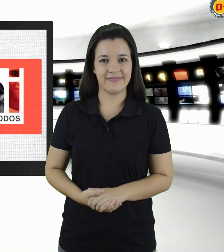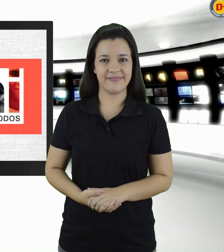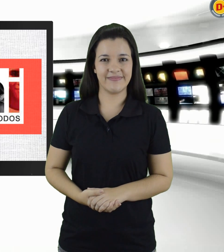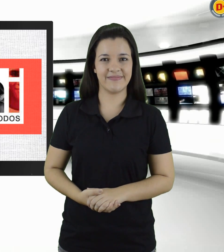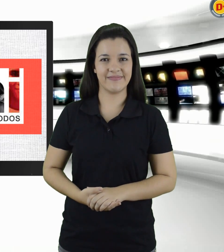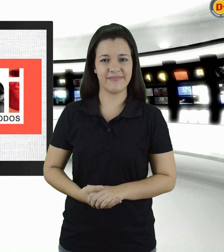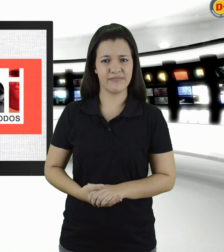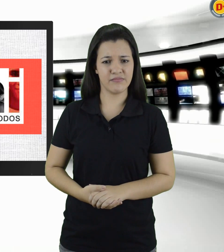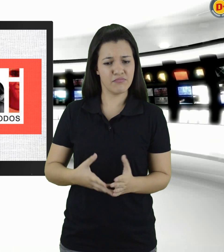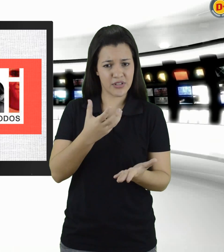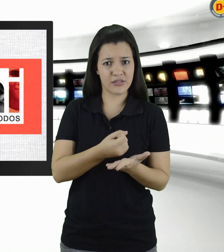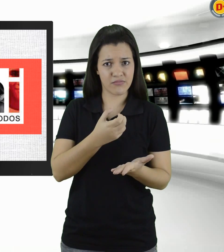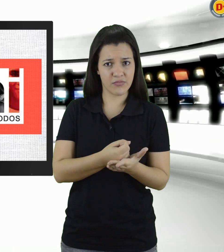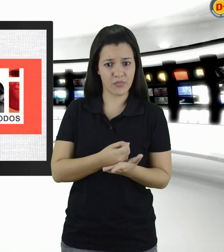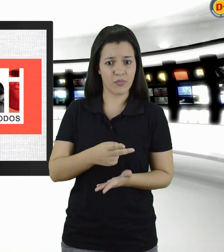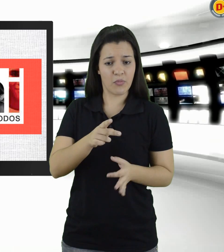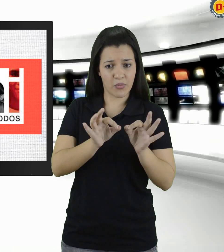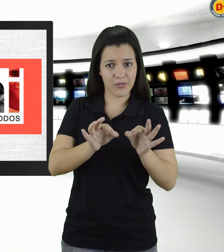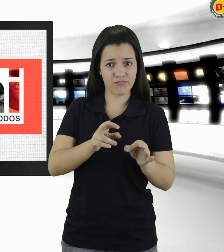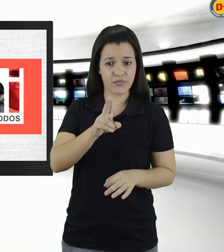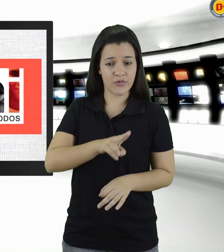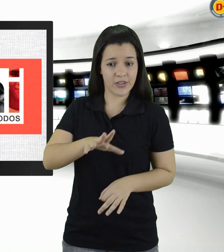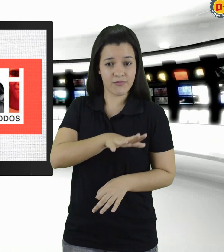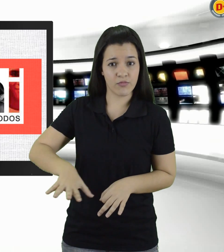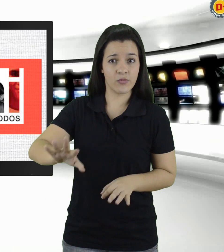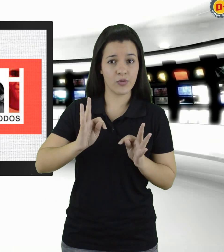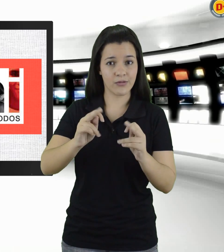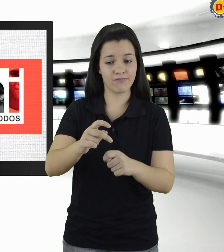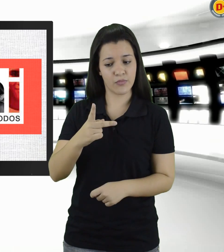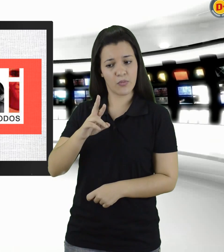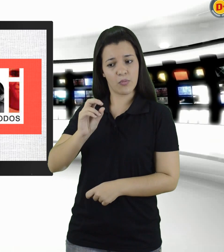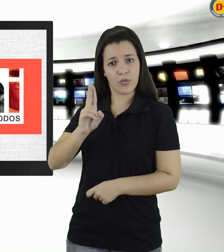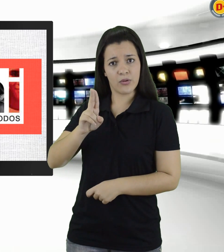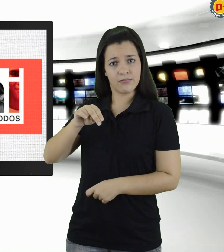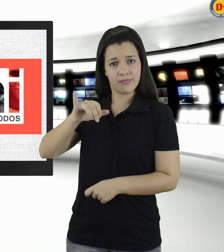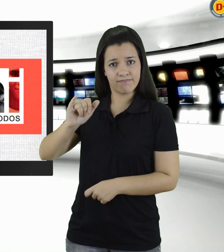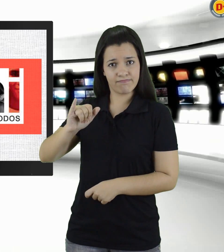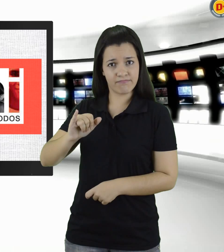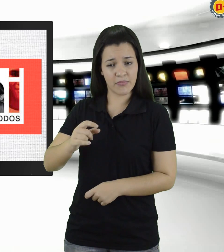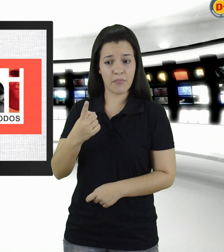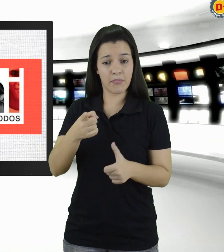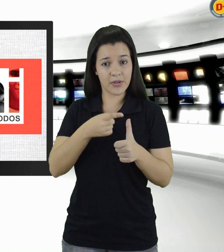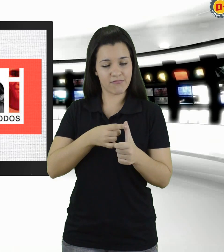as inscrições para o programa universidade para todos prouni no primeiro semestre de 2016